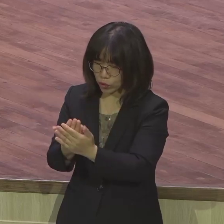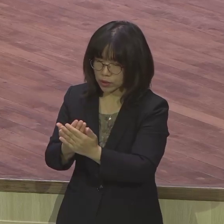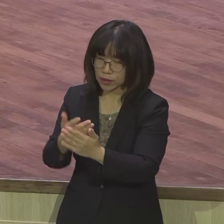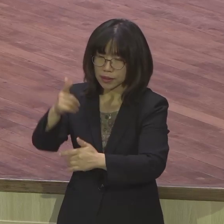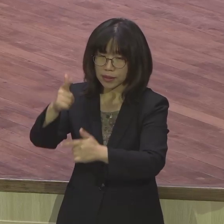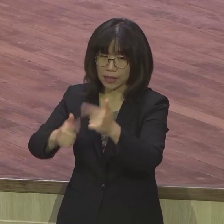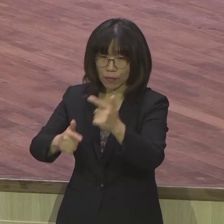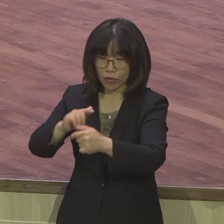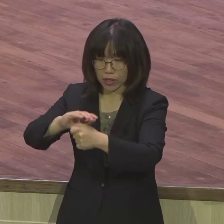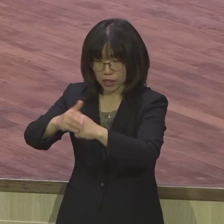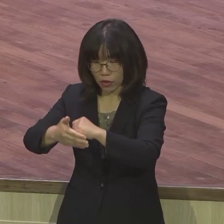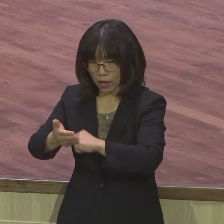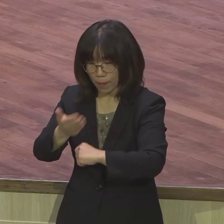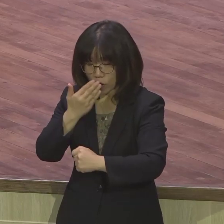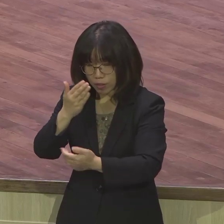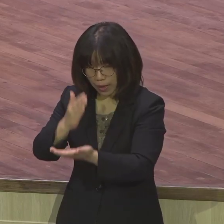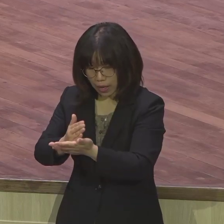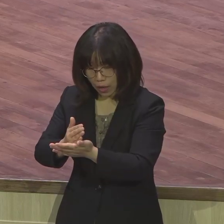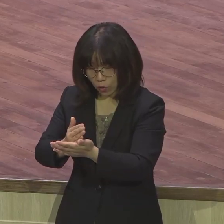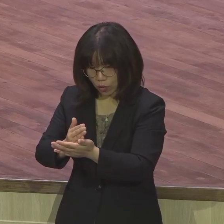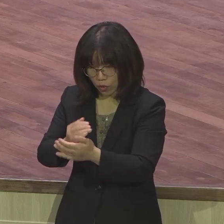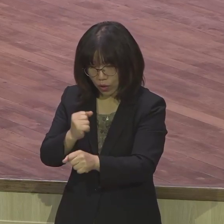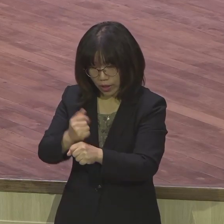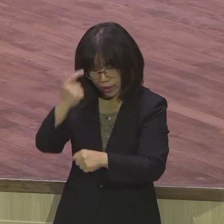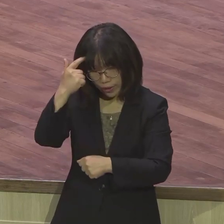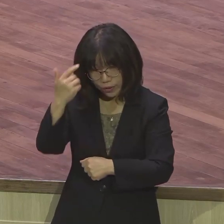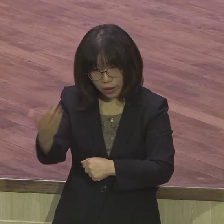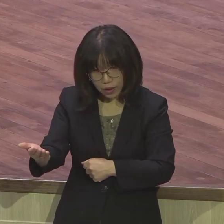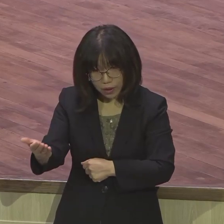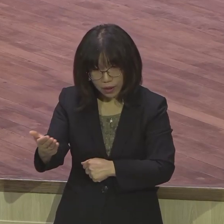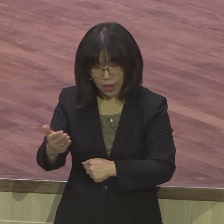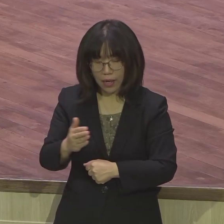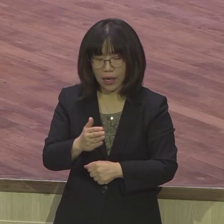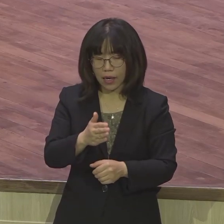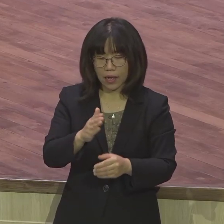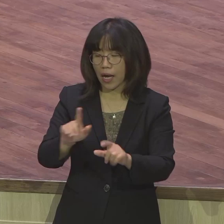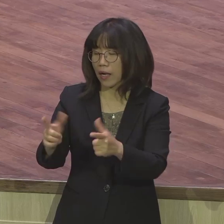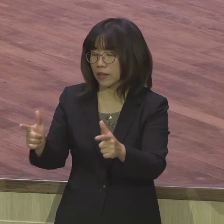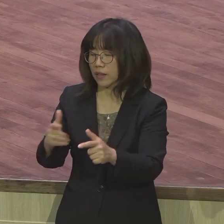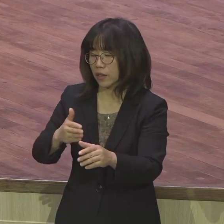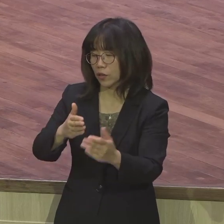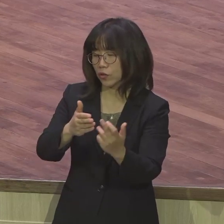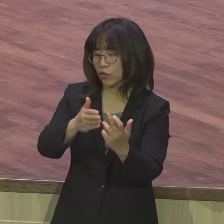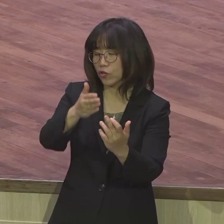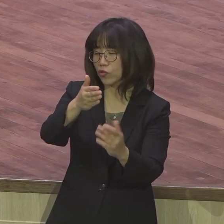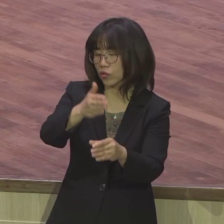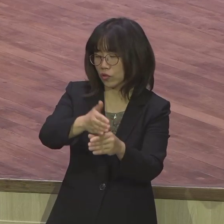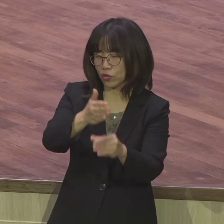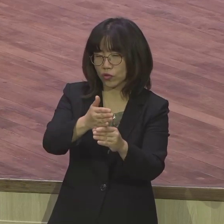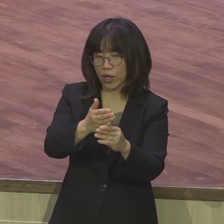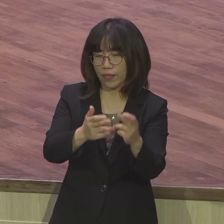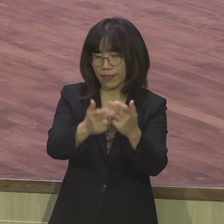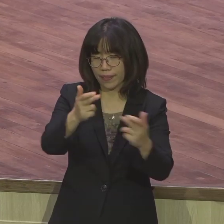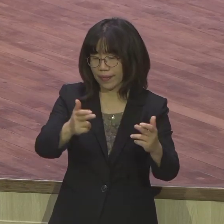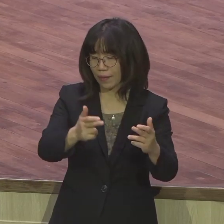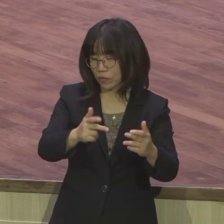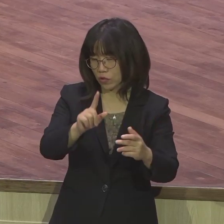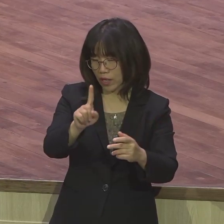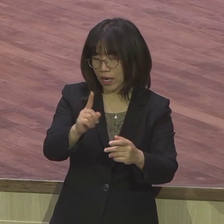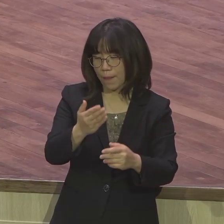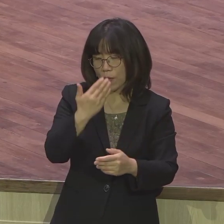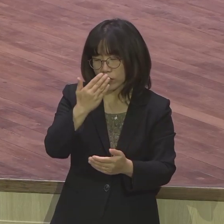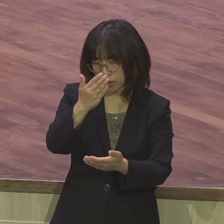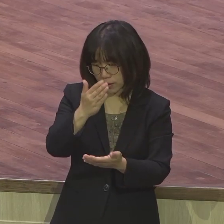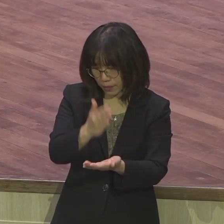하시더냐. 그런데 이 아담과 하와가 동산 중앙에 있는 나무의 열매는 먹지 말라, 결코